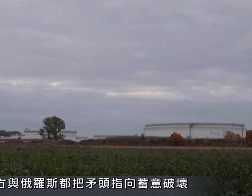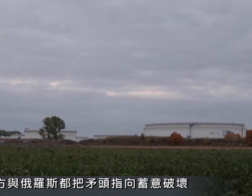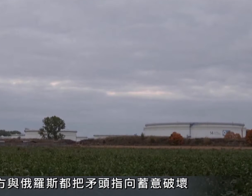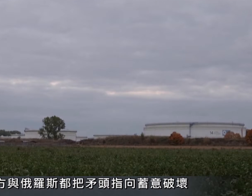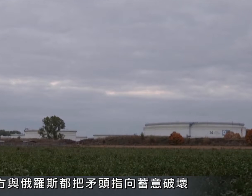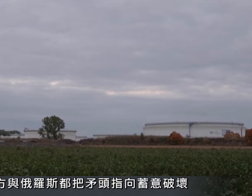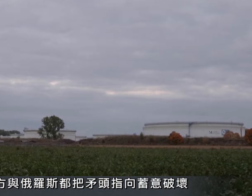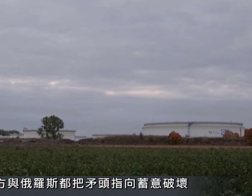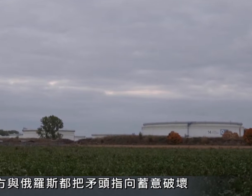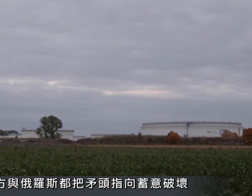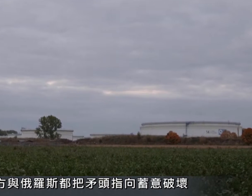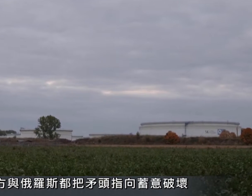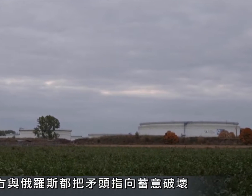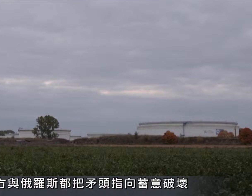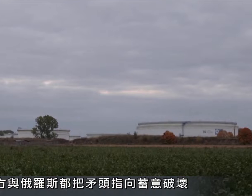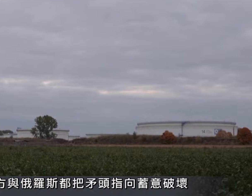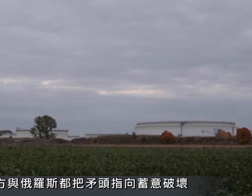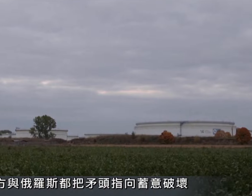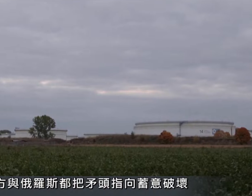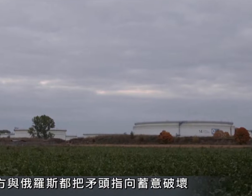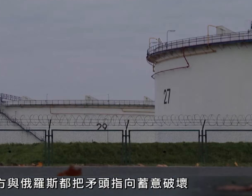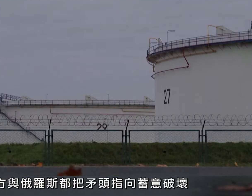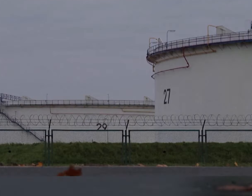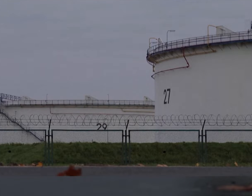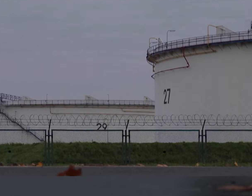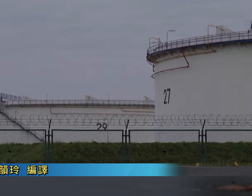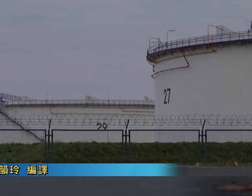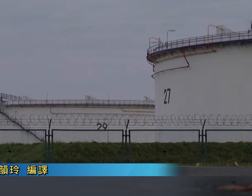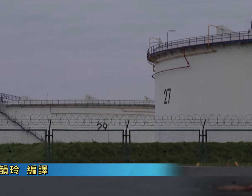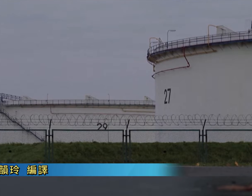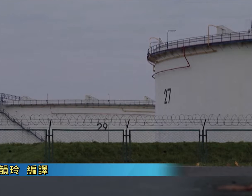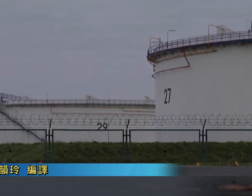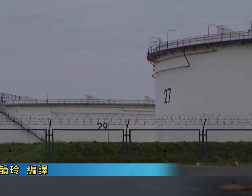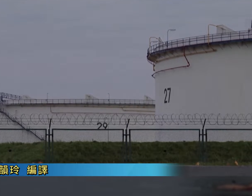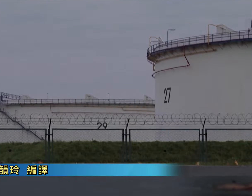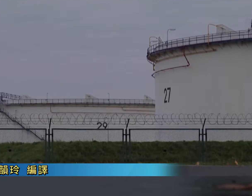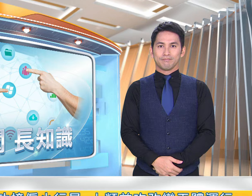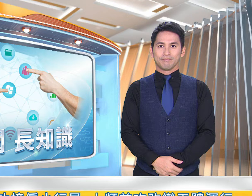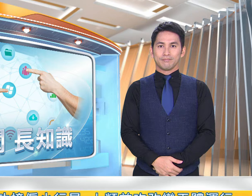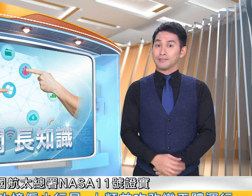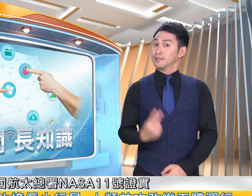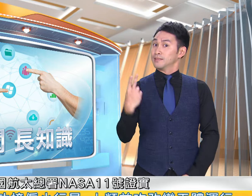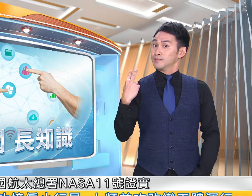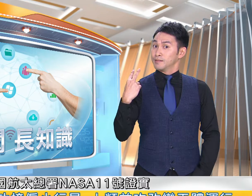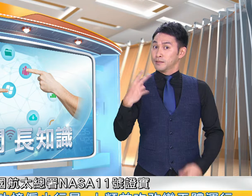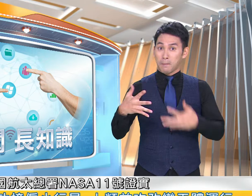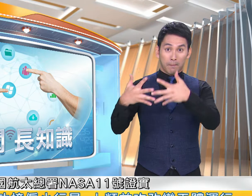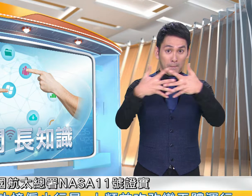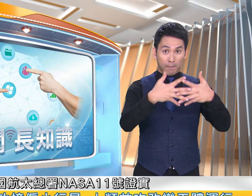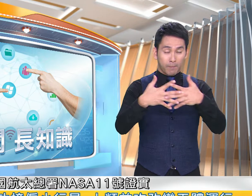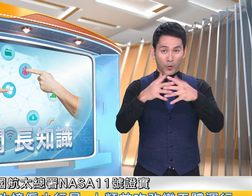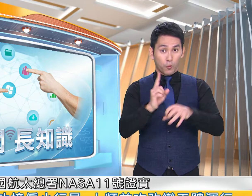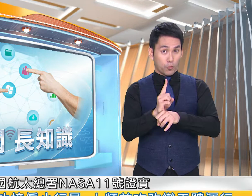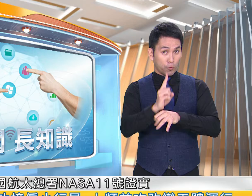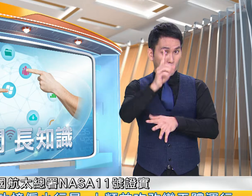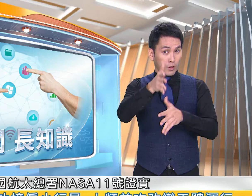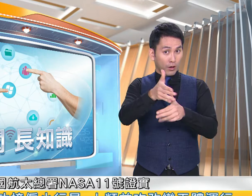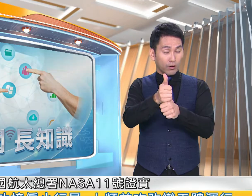与俄罗斯都把矛头指向蓄意破坏。公视新闻黄韵玲编译。 美国航太总署